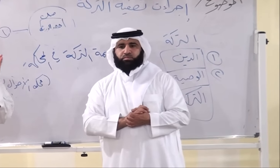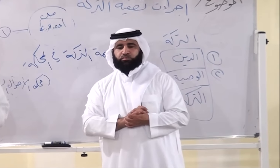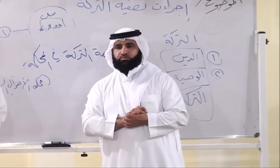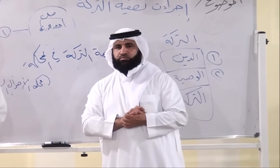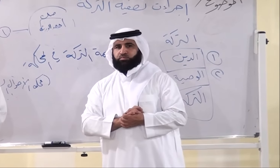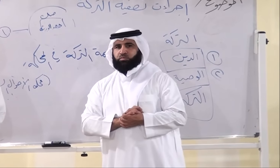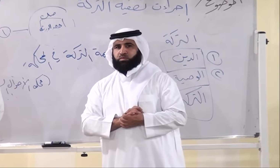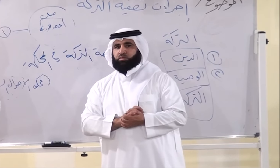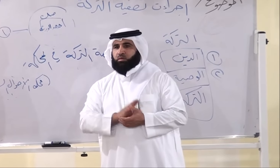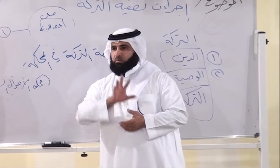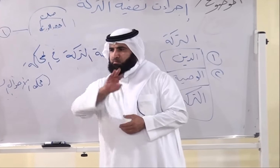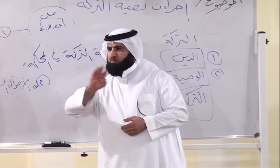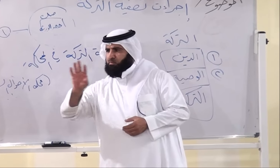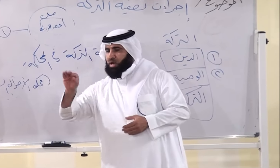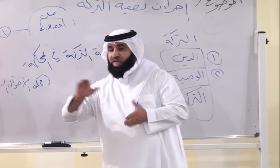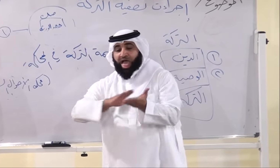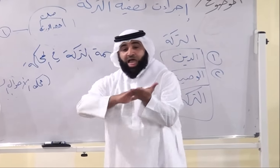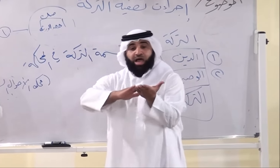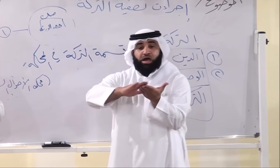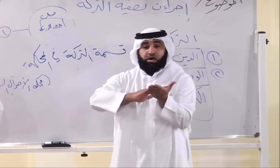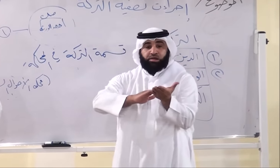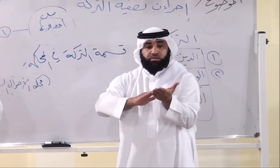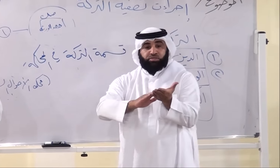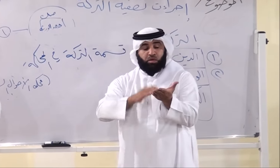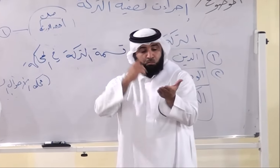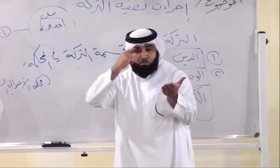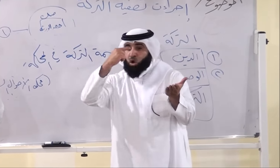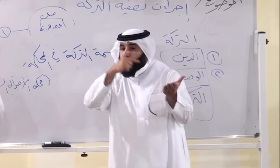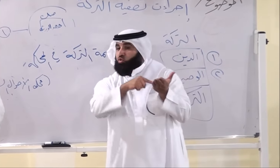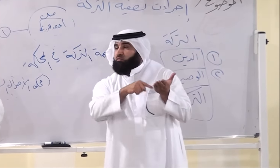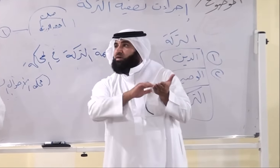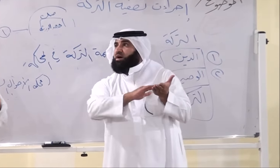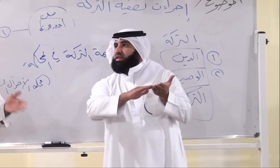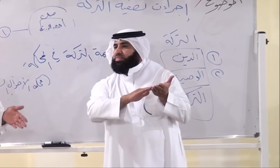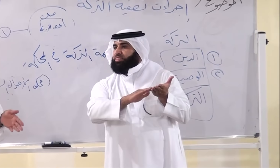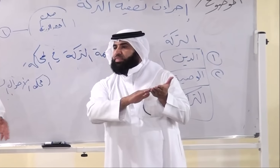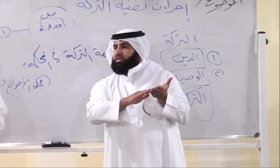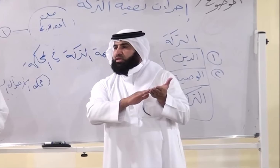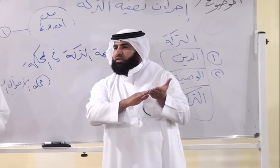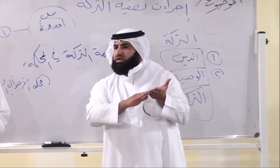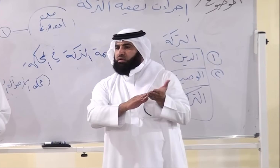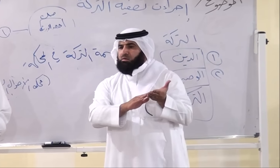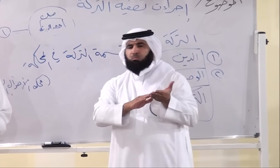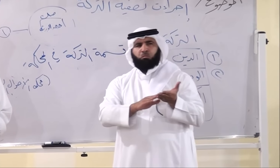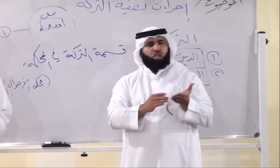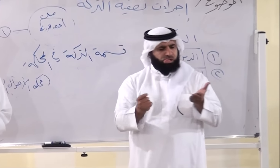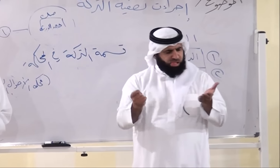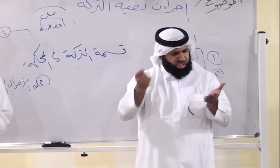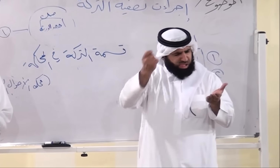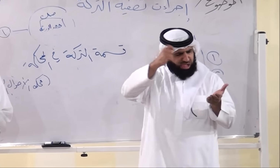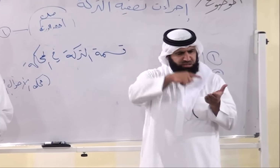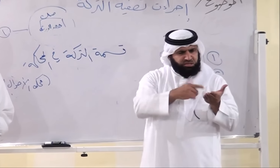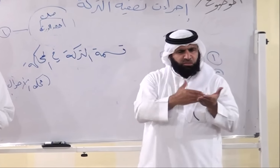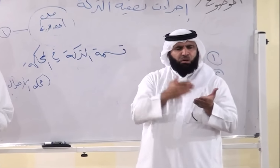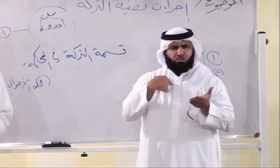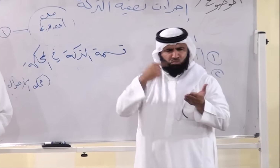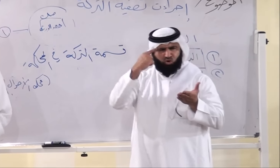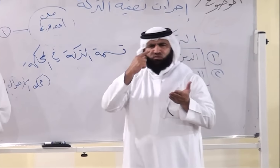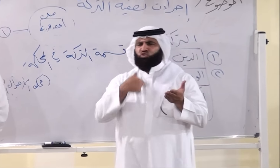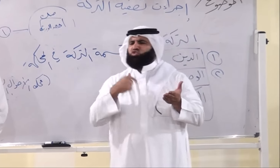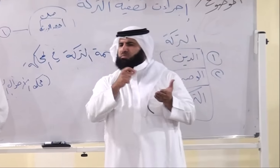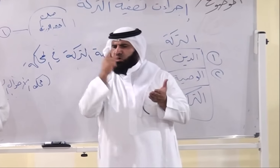وبعض الأحيان تمرون على أراضي وتعرفون من سبب خلافات أنها جالسة ولا بيعت ولا عملت